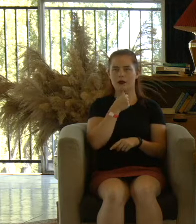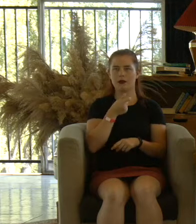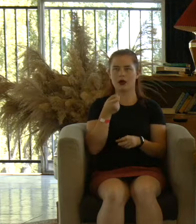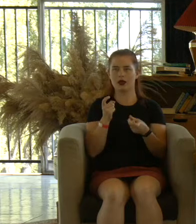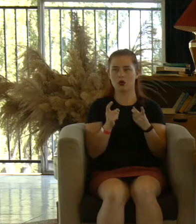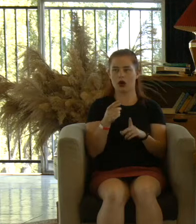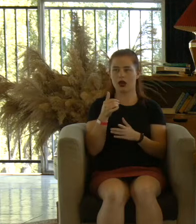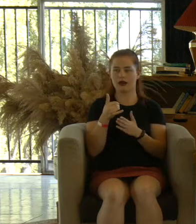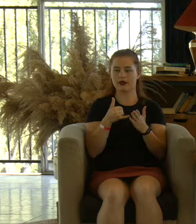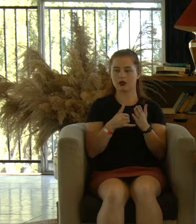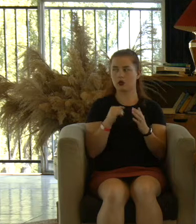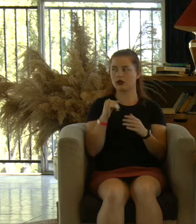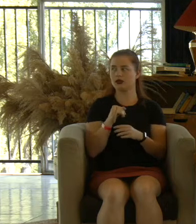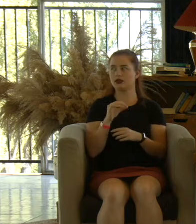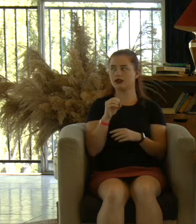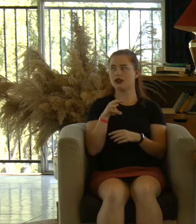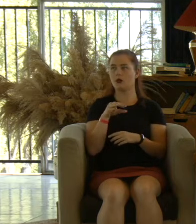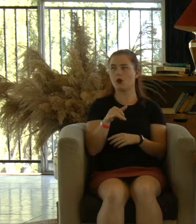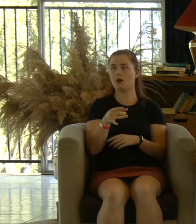Вот это.